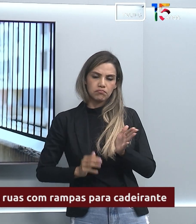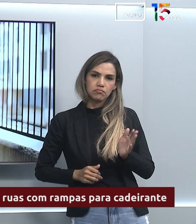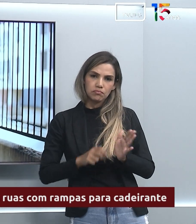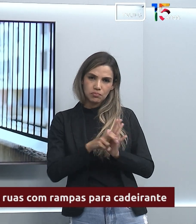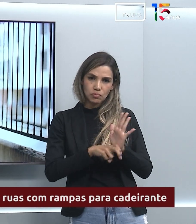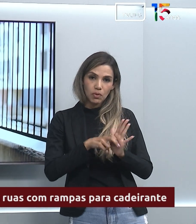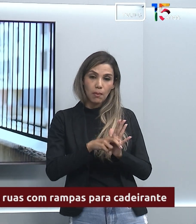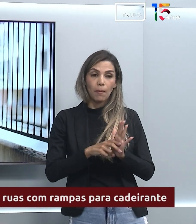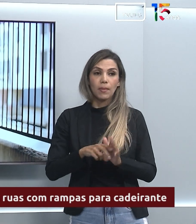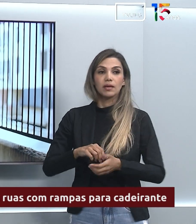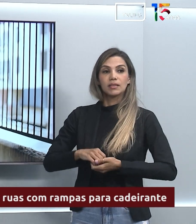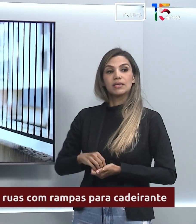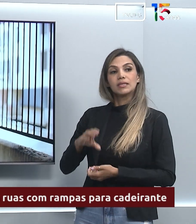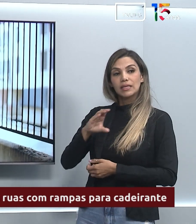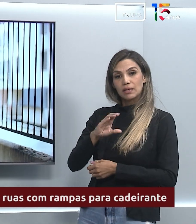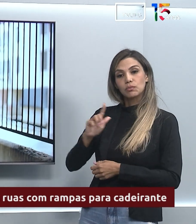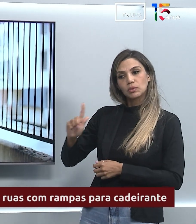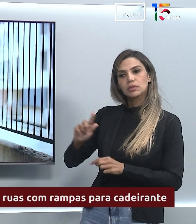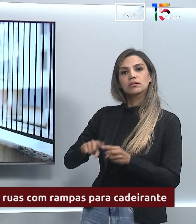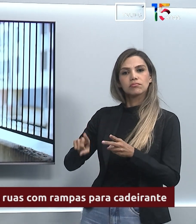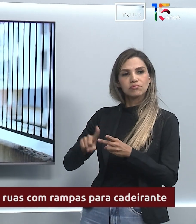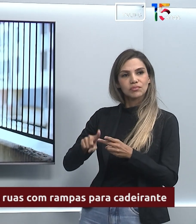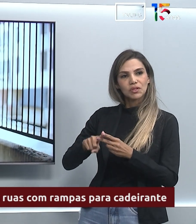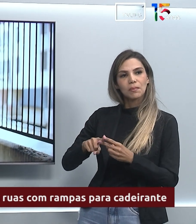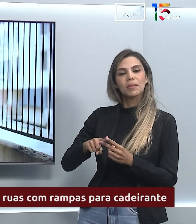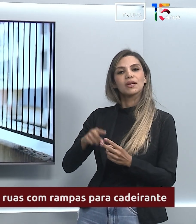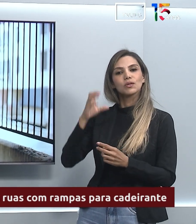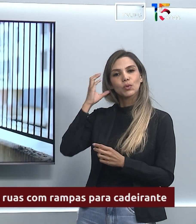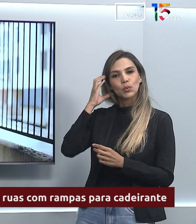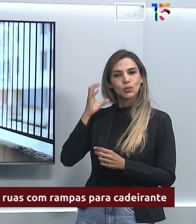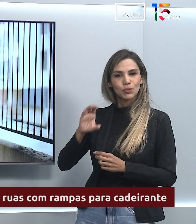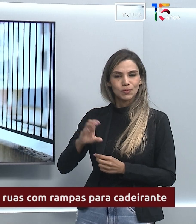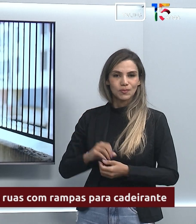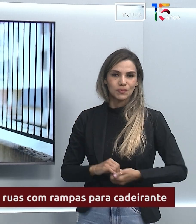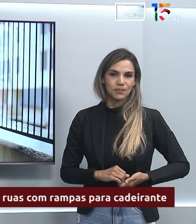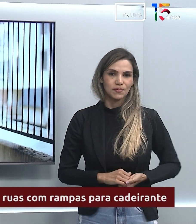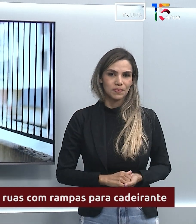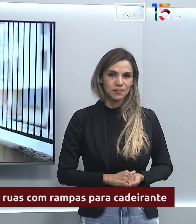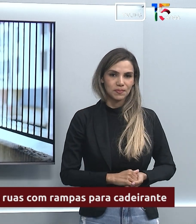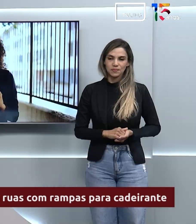de Campo Grande e Curitiba. Volto com vocês.